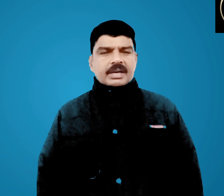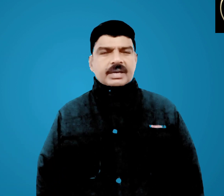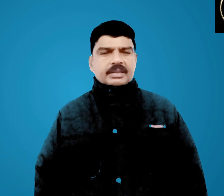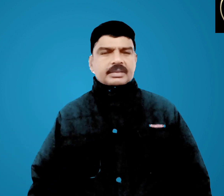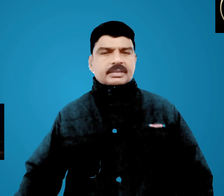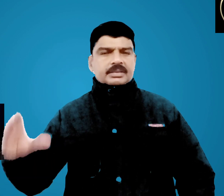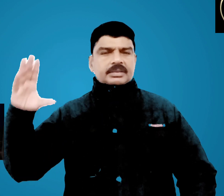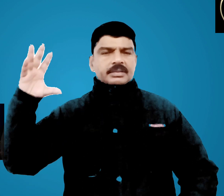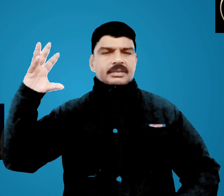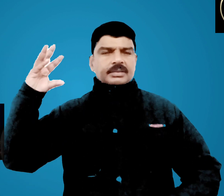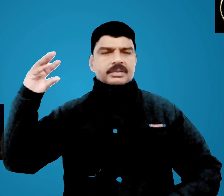रात